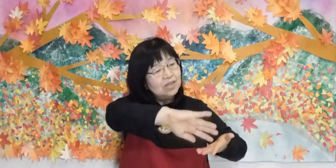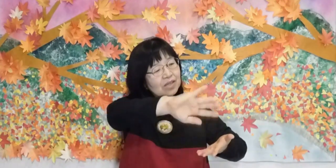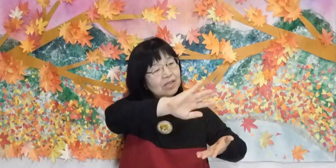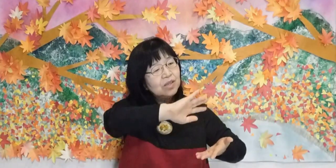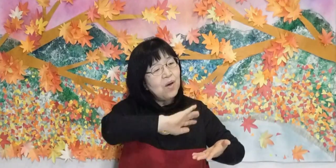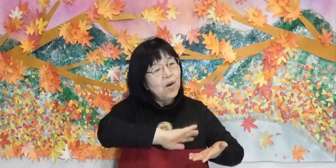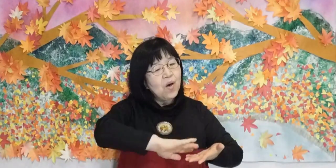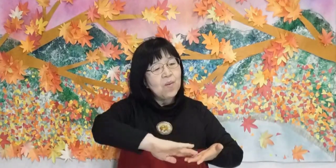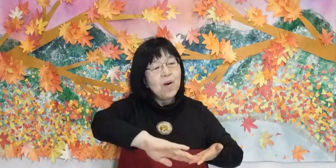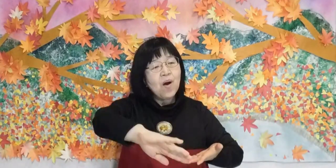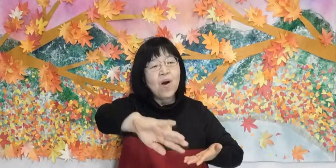裾模